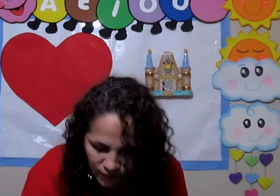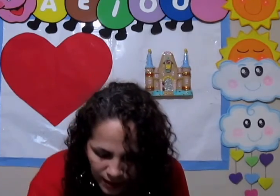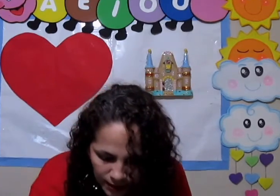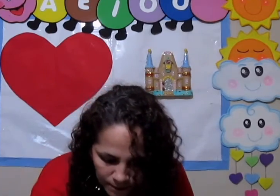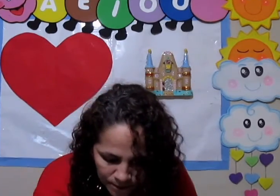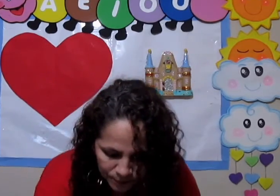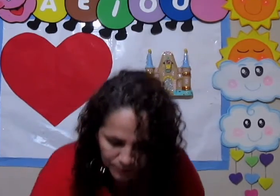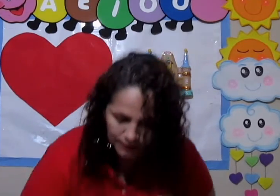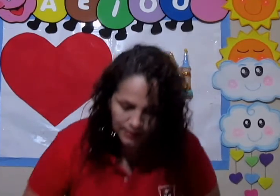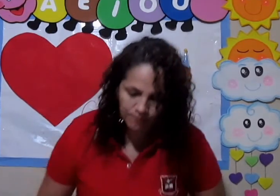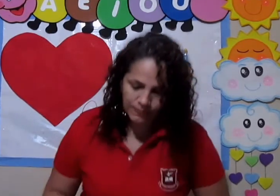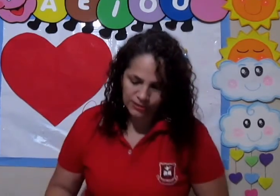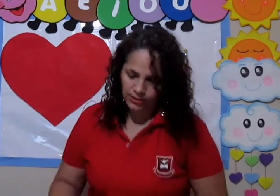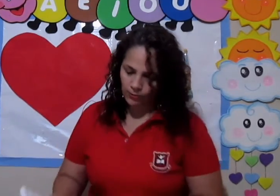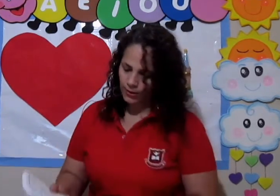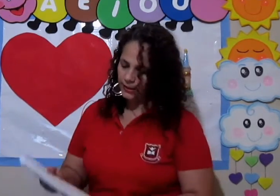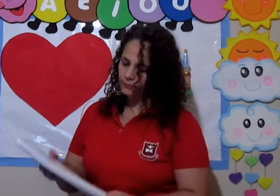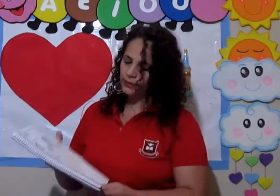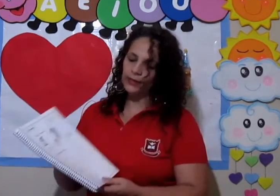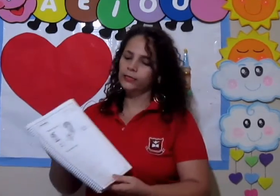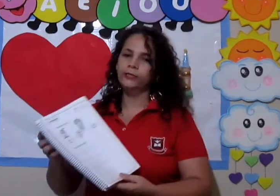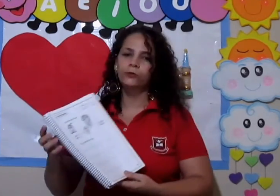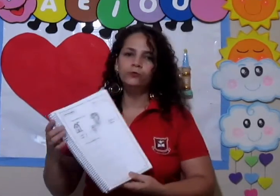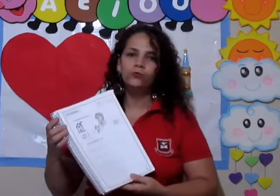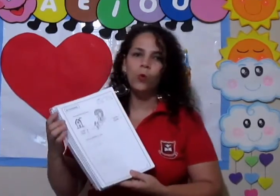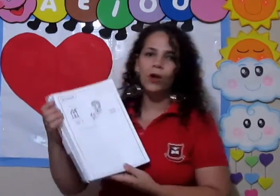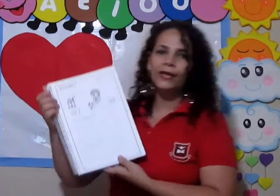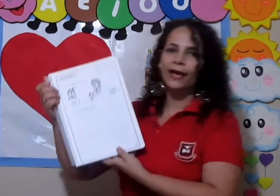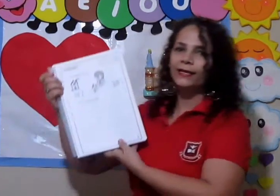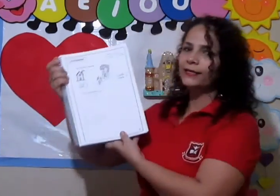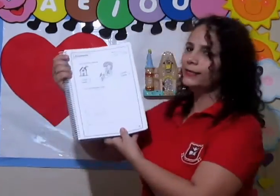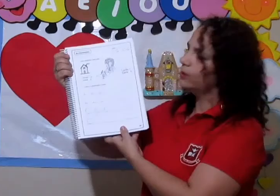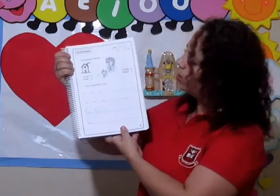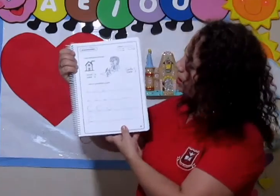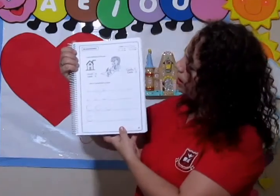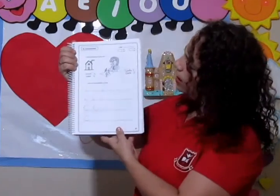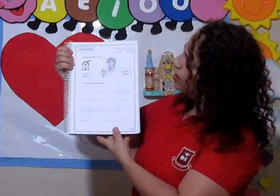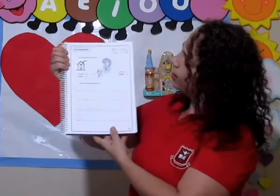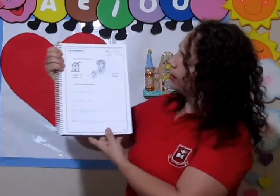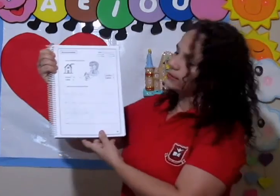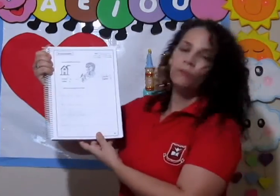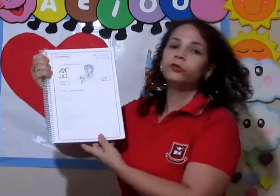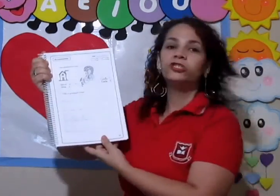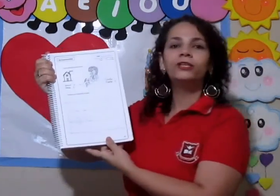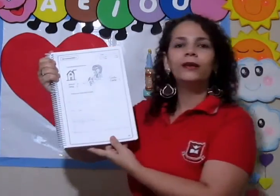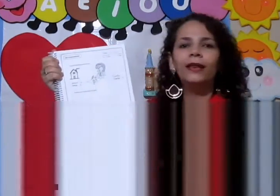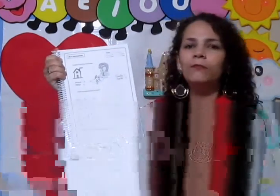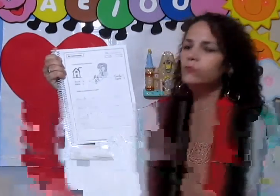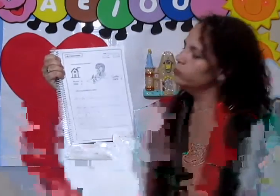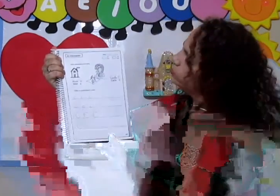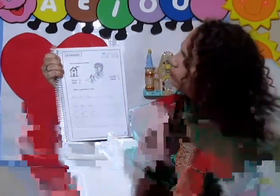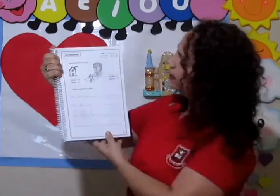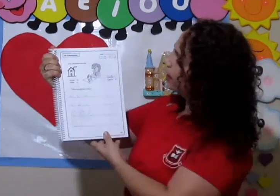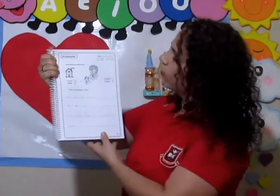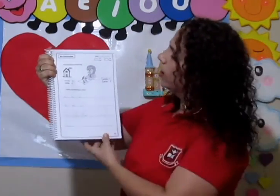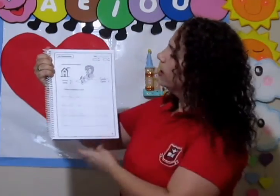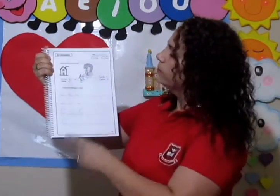verem. Na página 41, olha aqui, ó. Essa apostila, ela é muito legal. Vocês